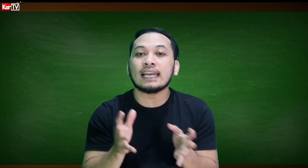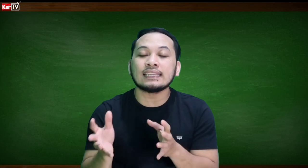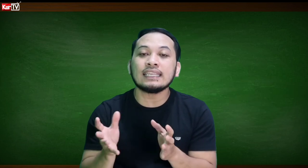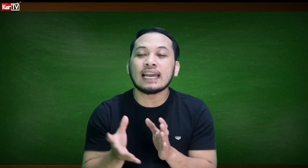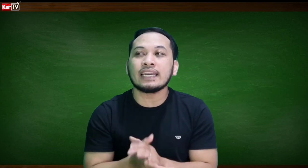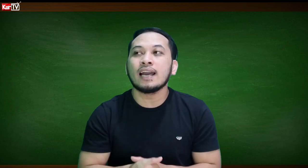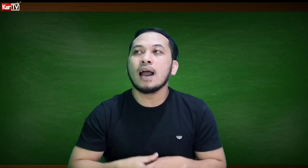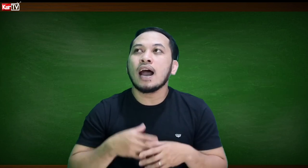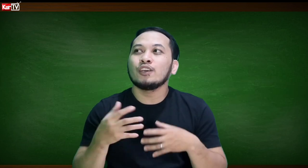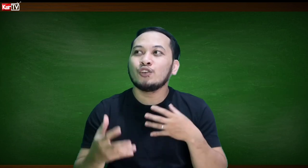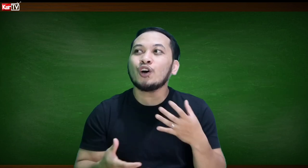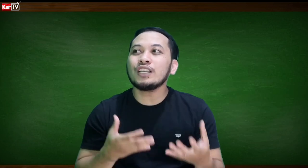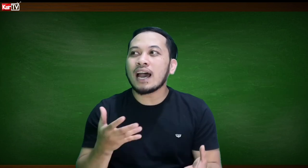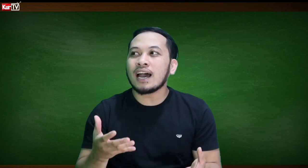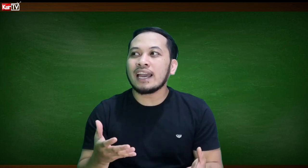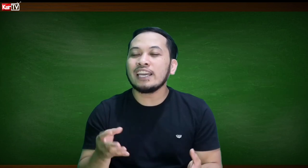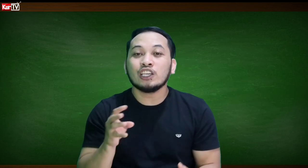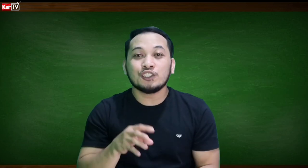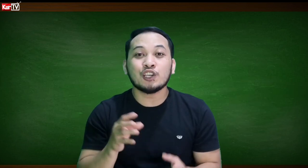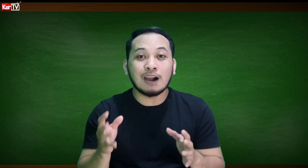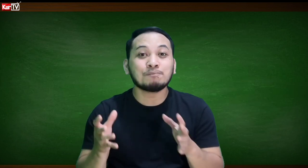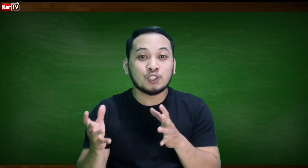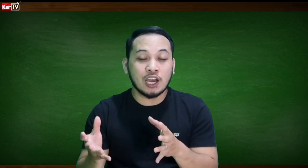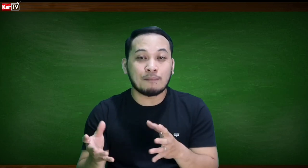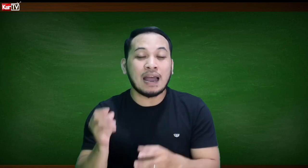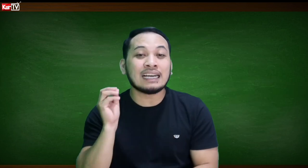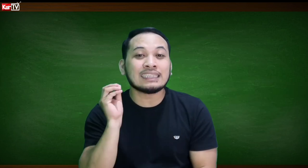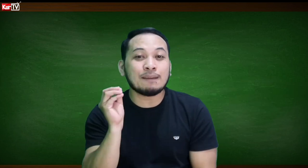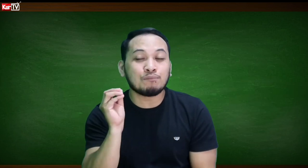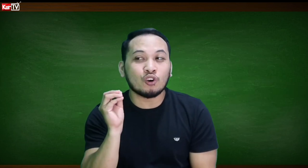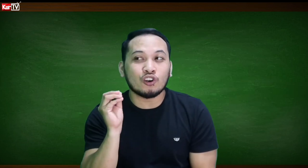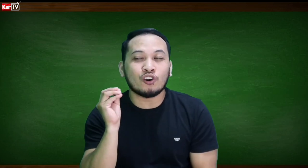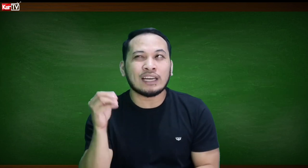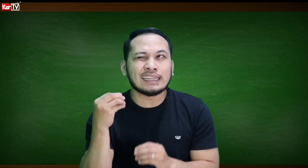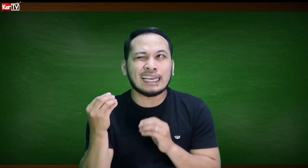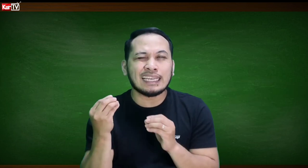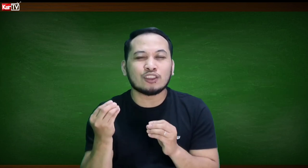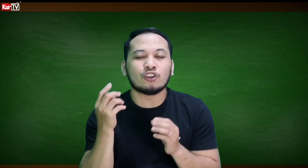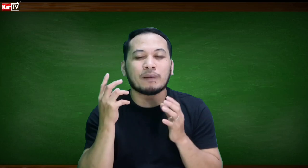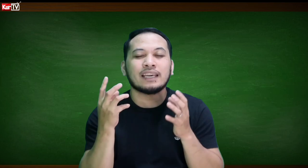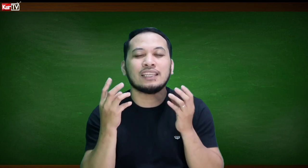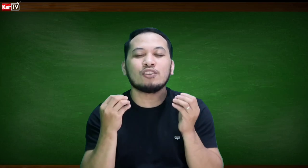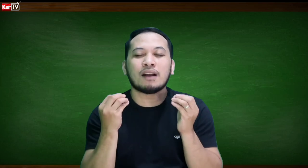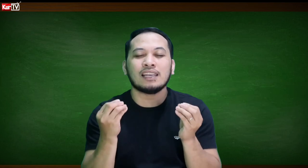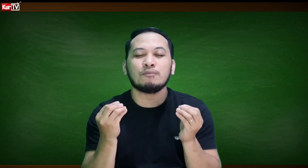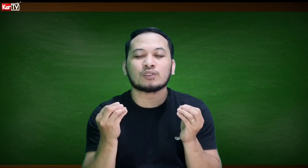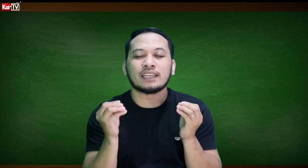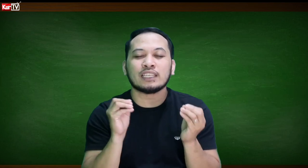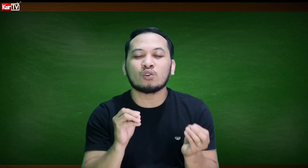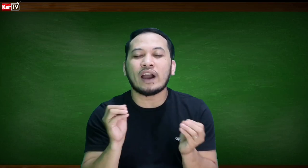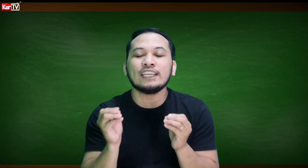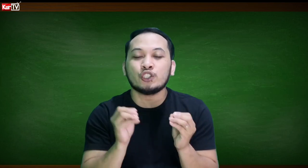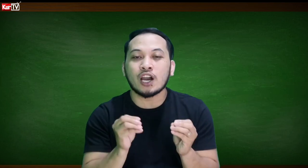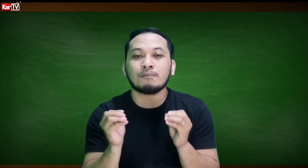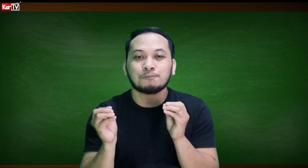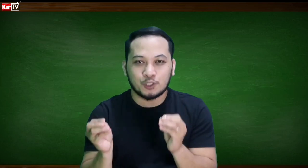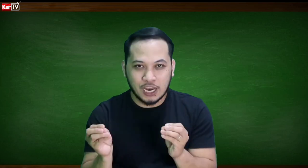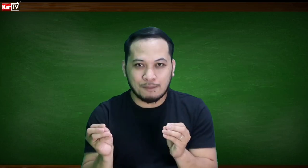99. Okay? Yun ay jump, yun Ang tip doon, o ang technique doon, para hindi nyo makalimutan, ito ay jump, jump.